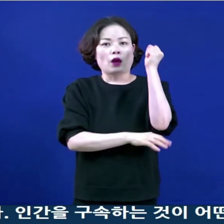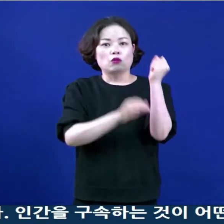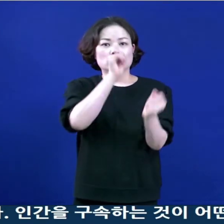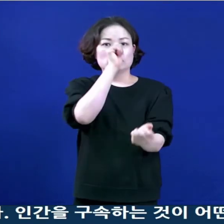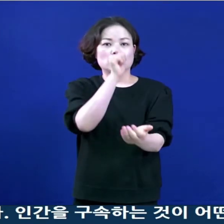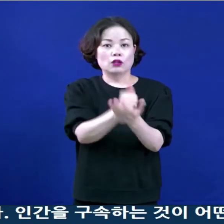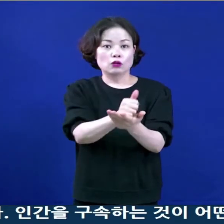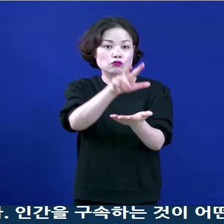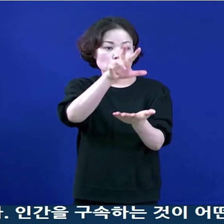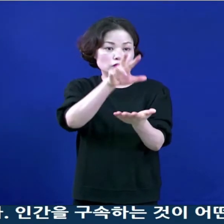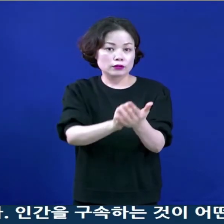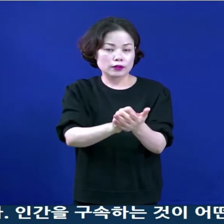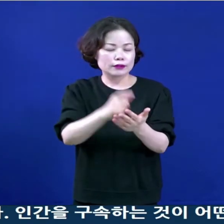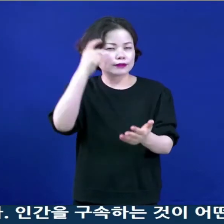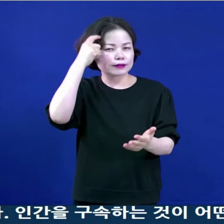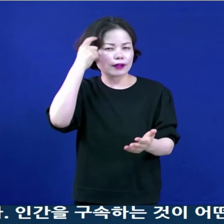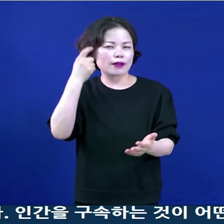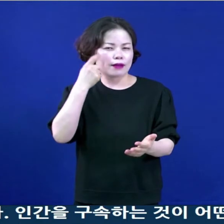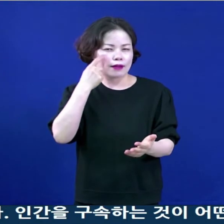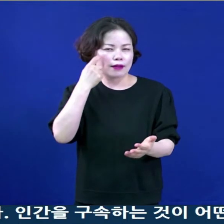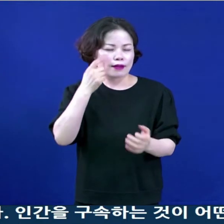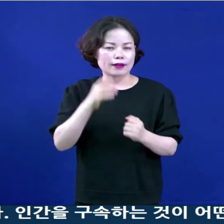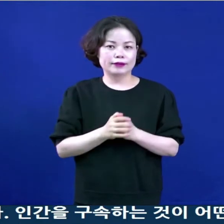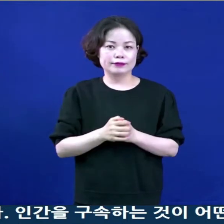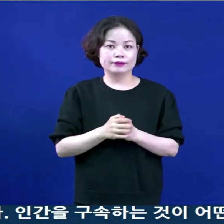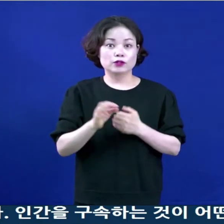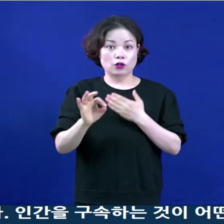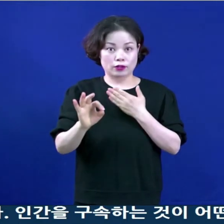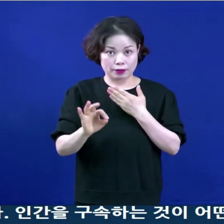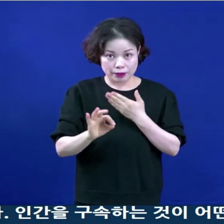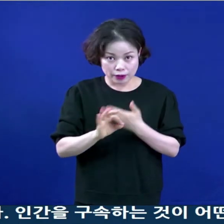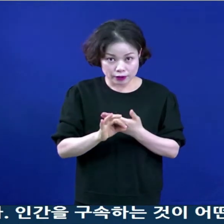문제 우리가 정돈을 했습니다. 자, 그러면